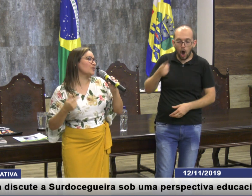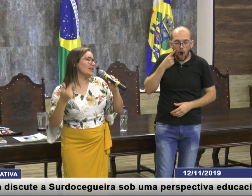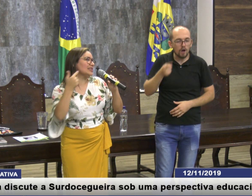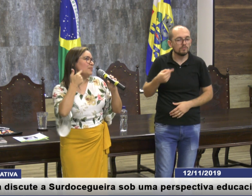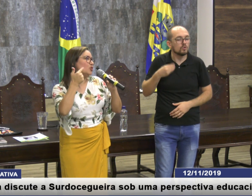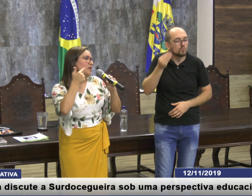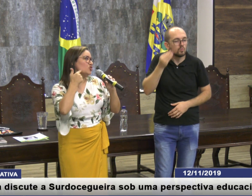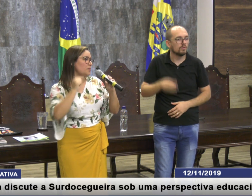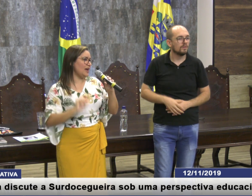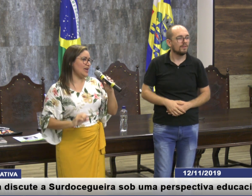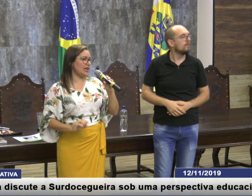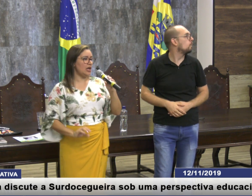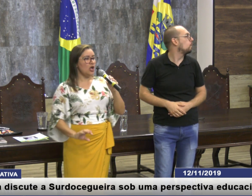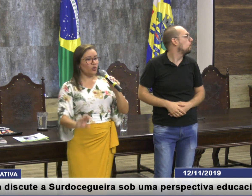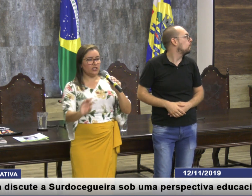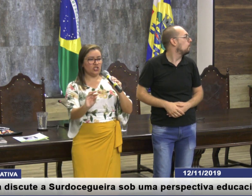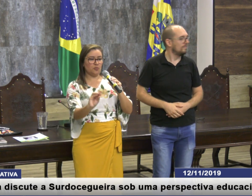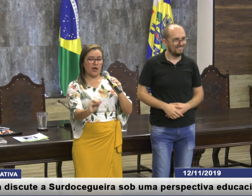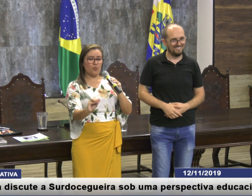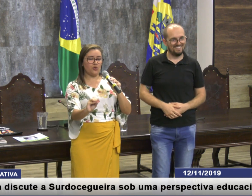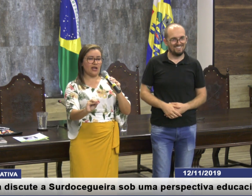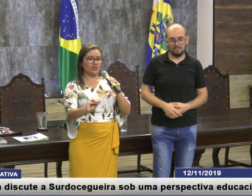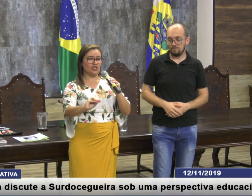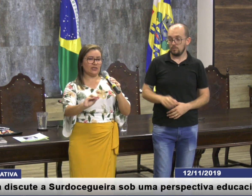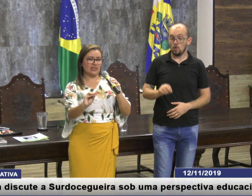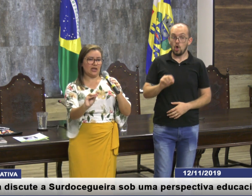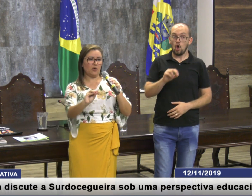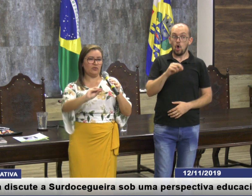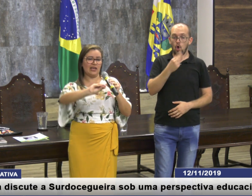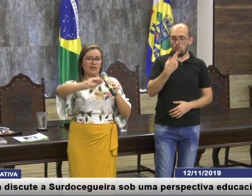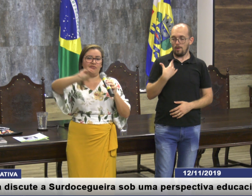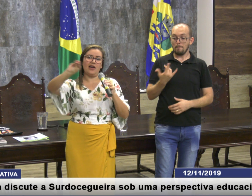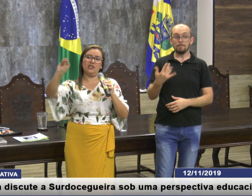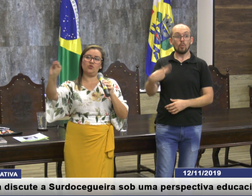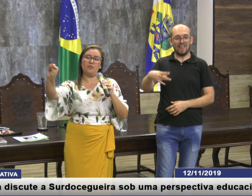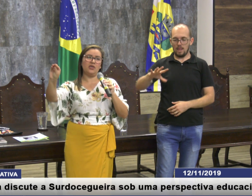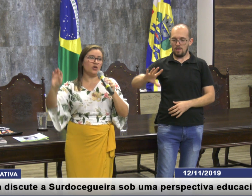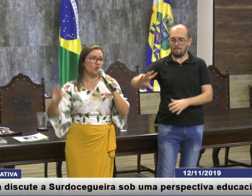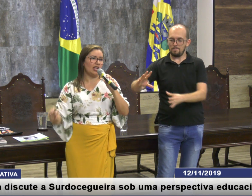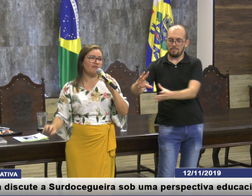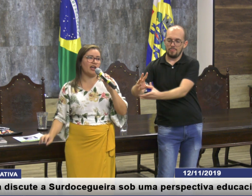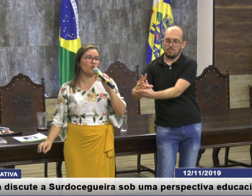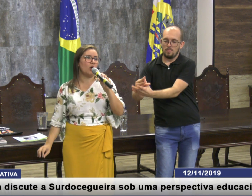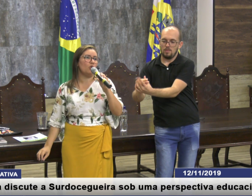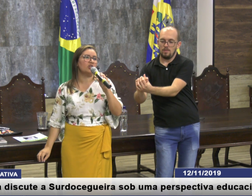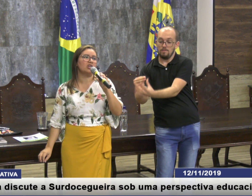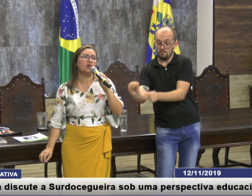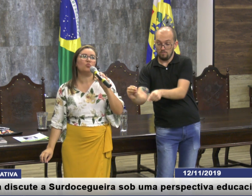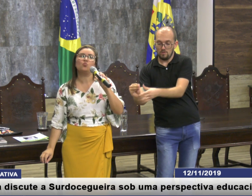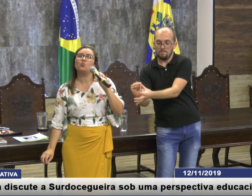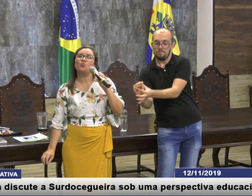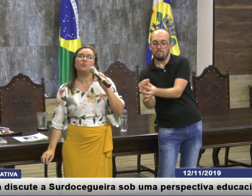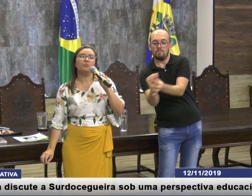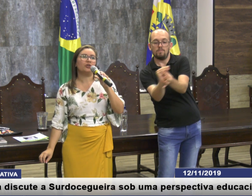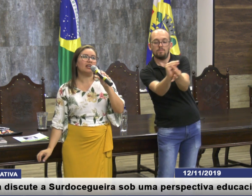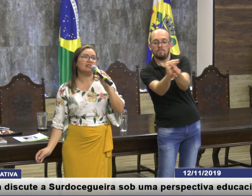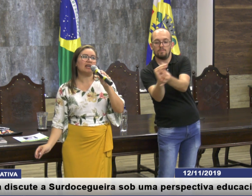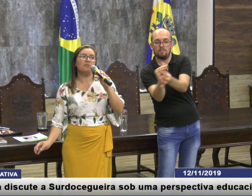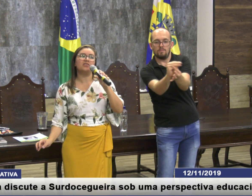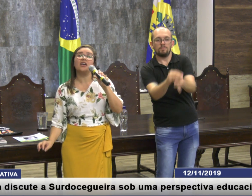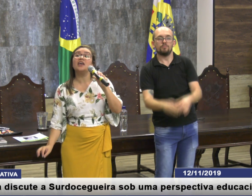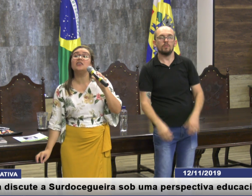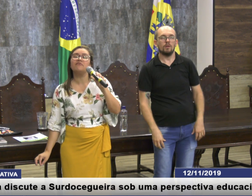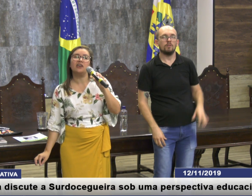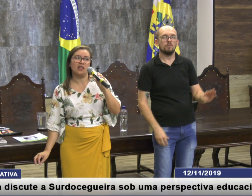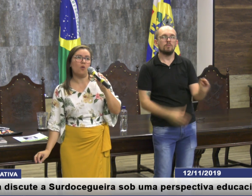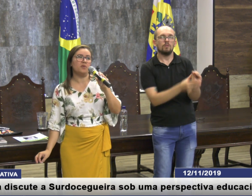rosto porque ele sabe que o beijo é para ele. Quando a gente pega o punhadinho assim na mão dele e faz no amigo, ele vai com a boquinha, porque ele sabe